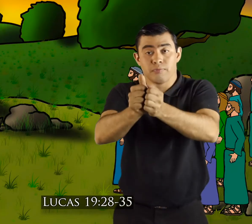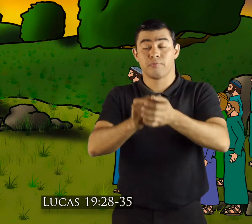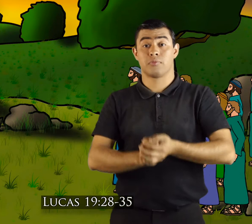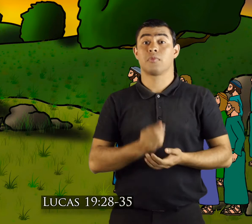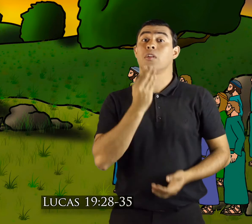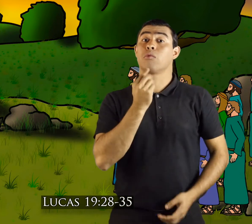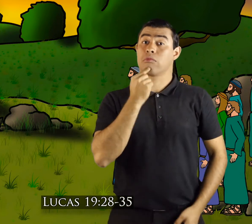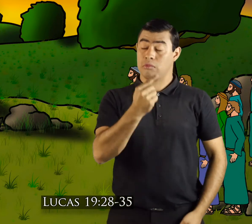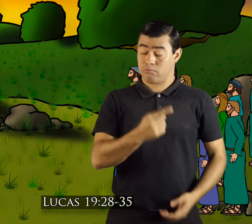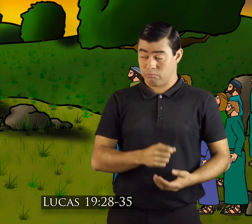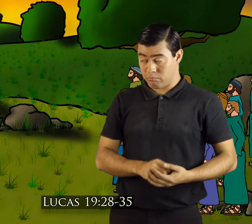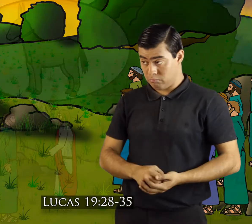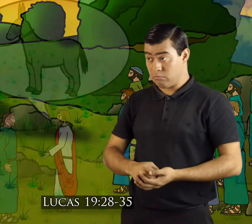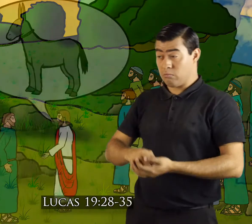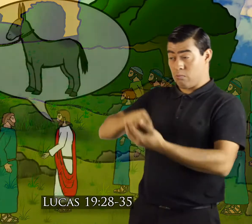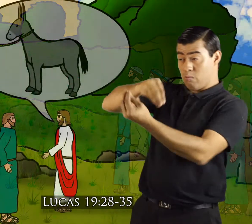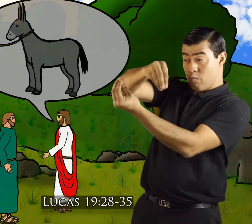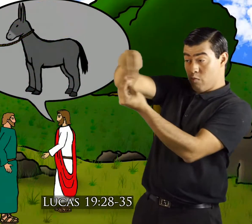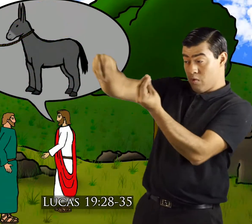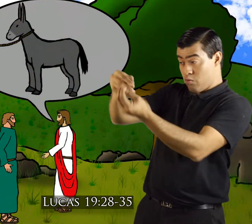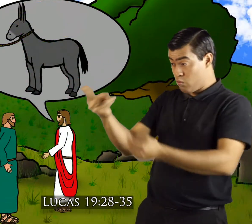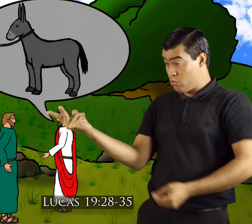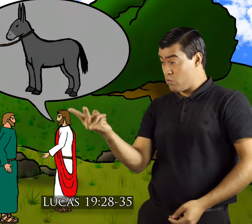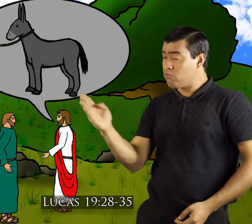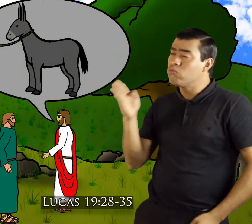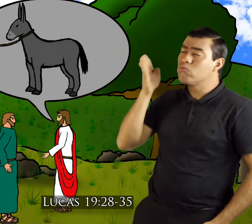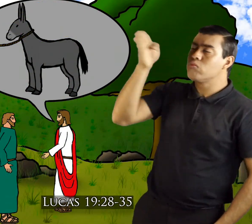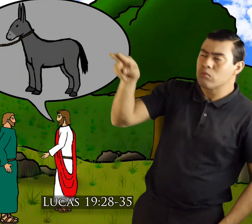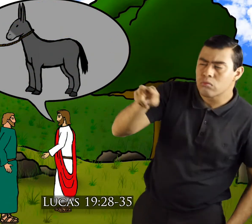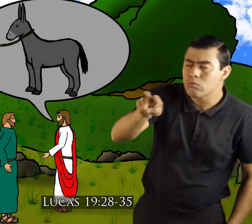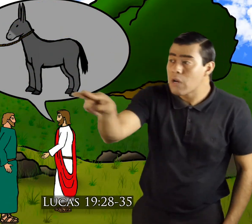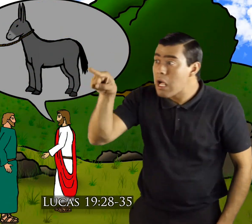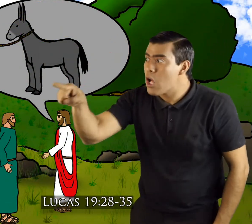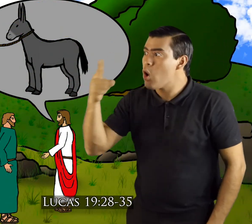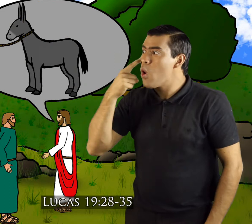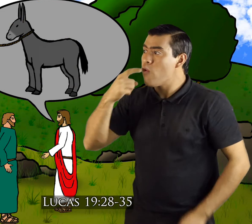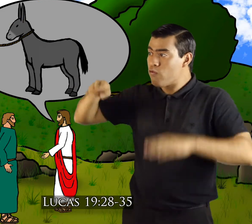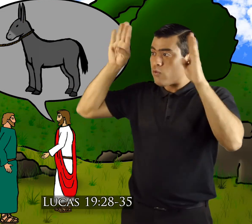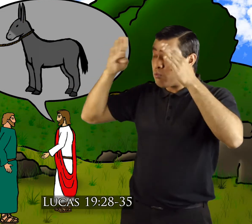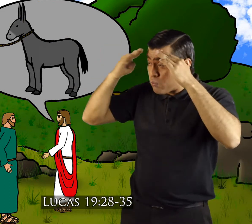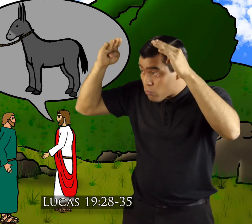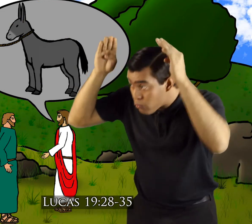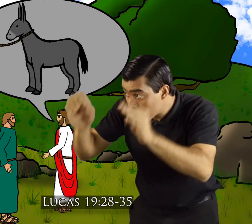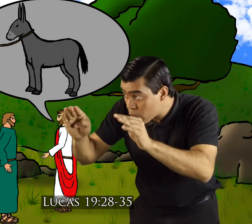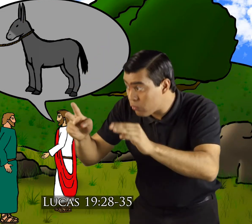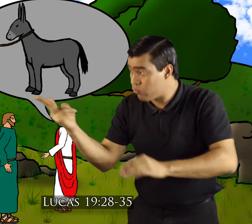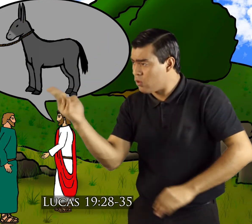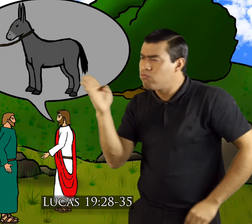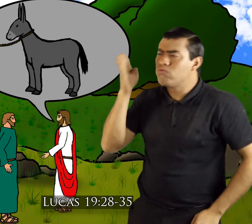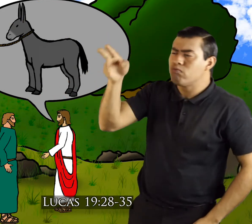Jesús acompañado de sus discípulos y les dijo a dos de ellos: quiero que ustedes dos vayan a la ciudad que